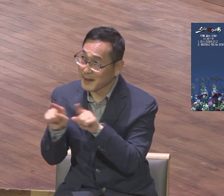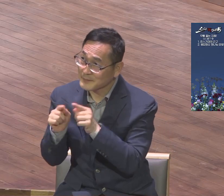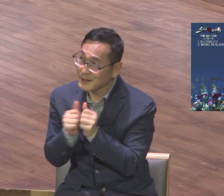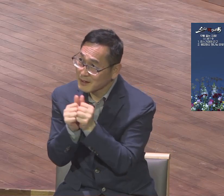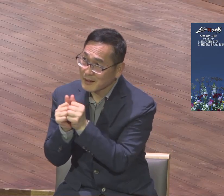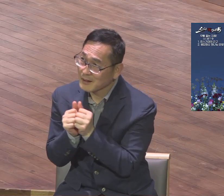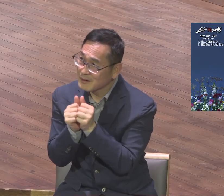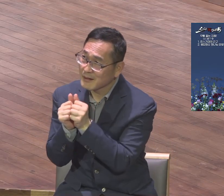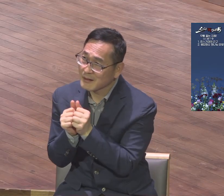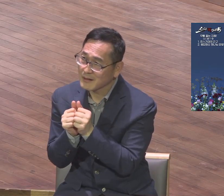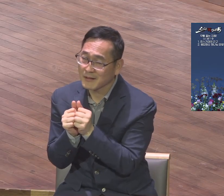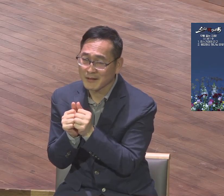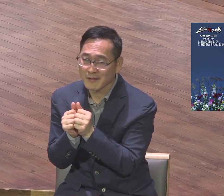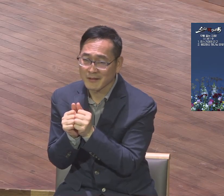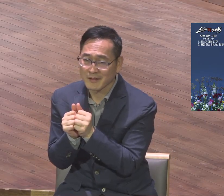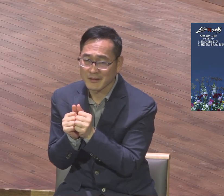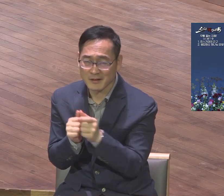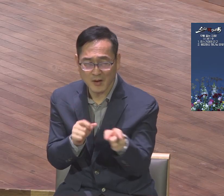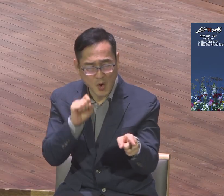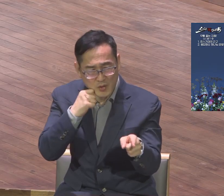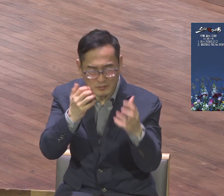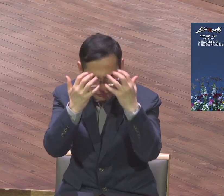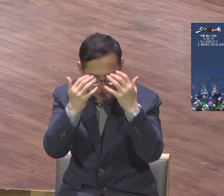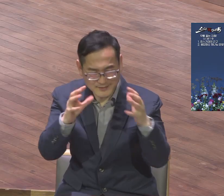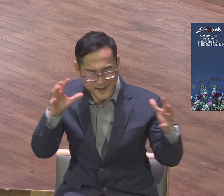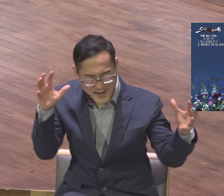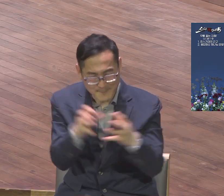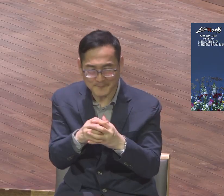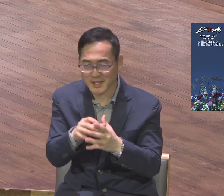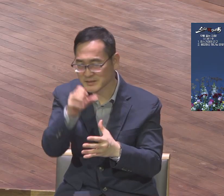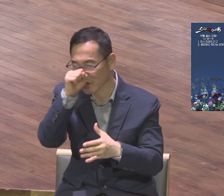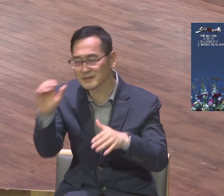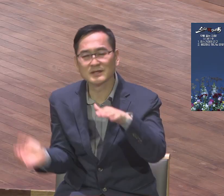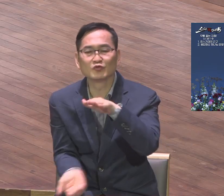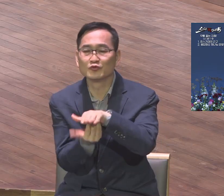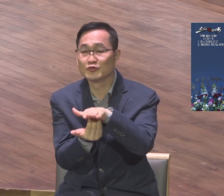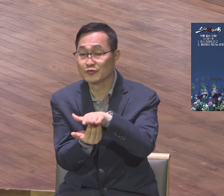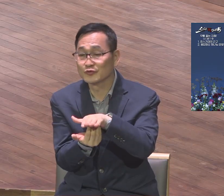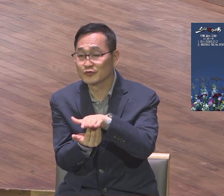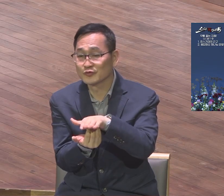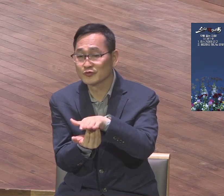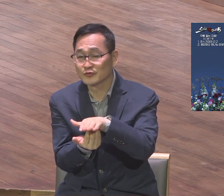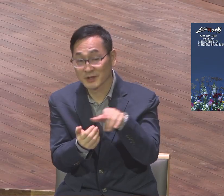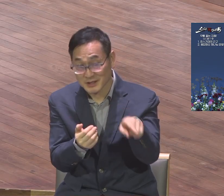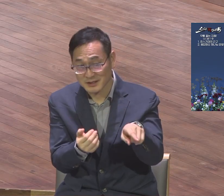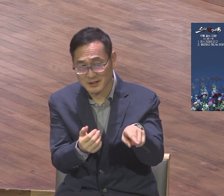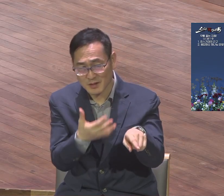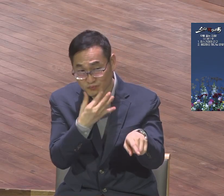왜? 모든 거 합력 선을 이루어 주실 것이니까. 결국은 다 축복으로 다 바꿔줄 거니까.